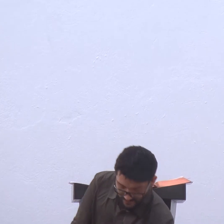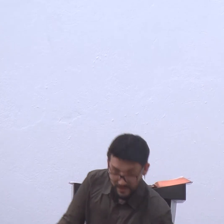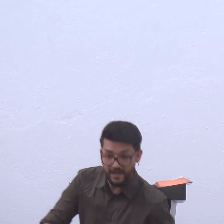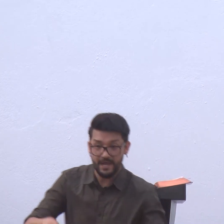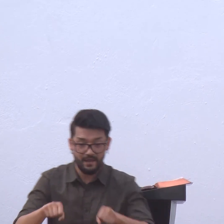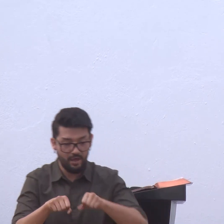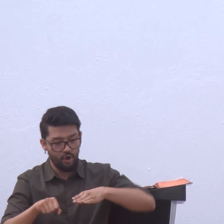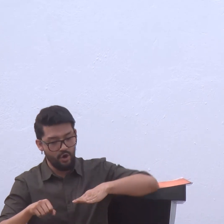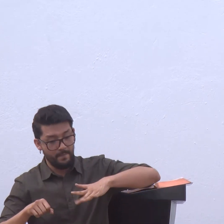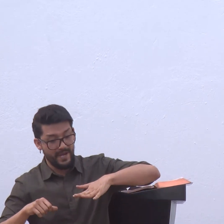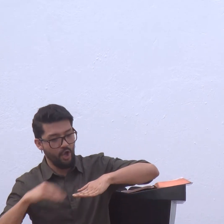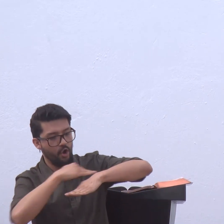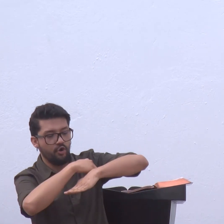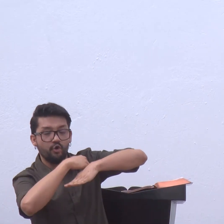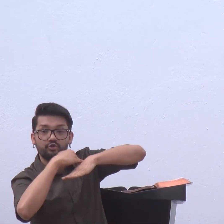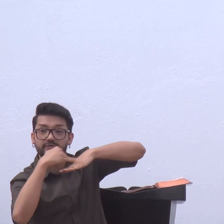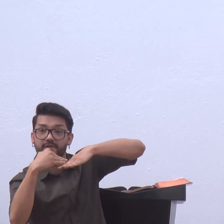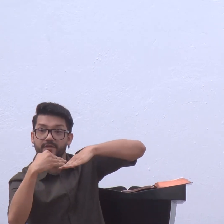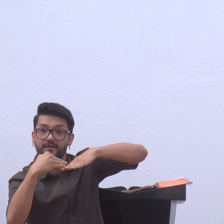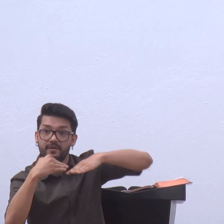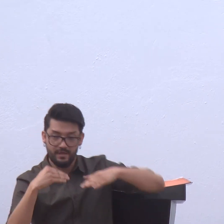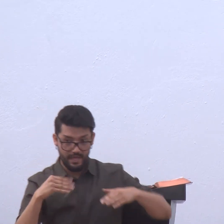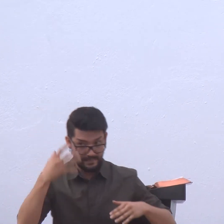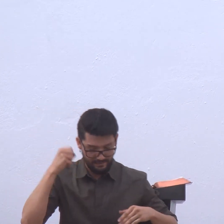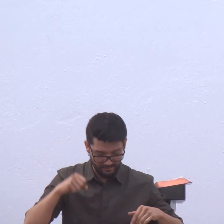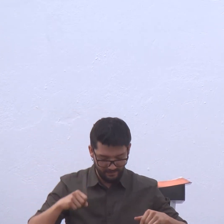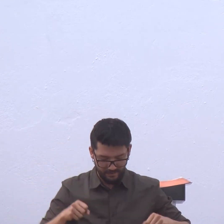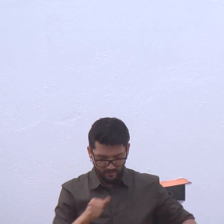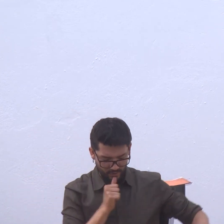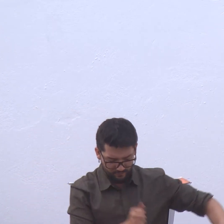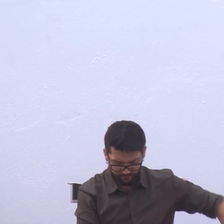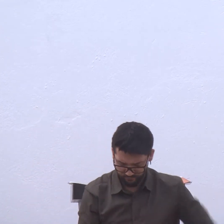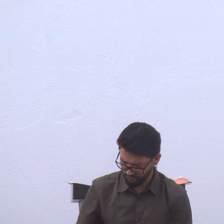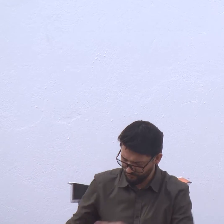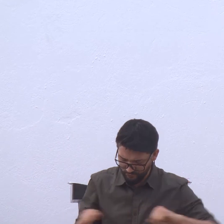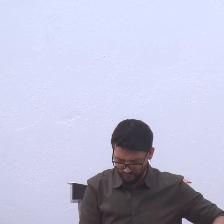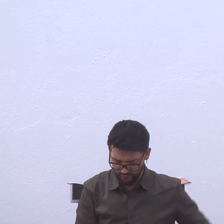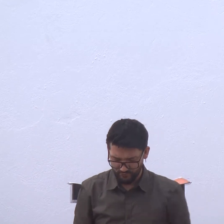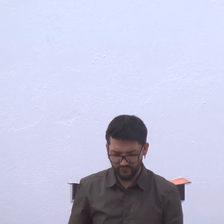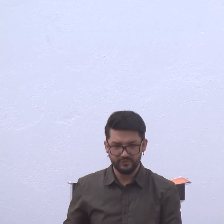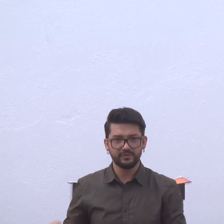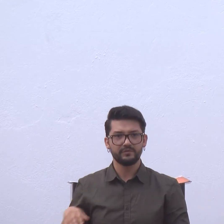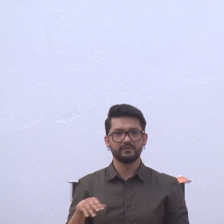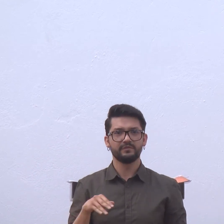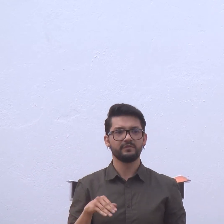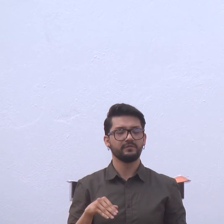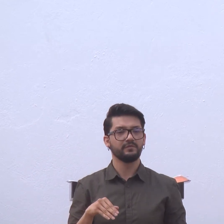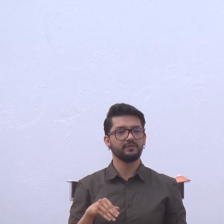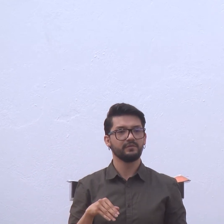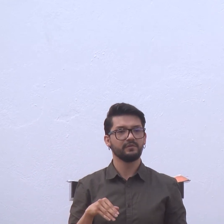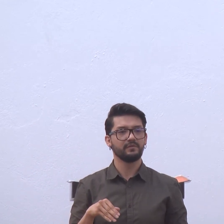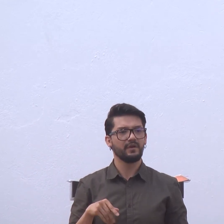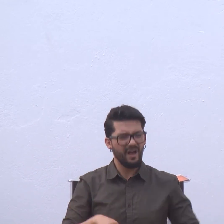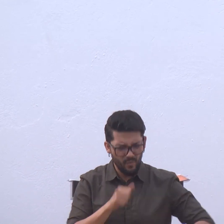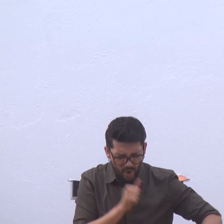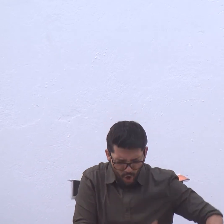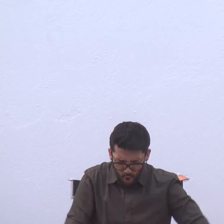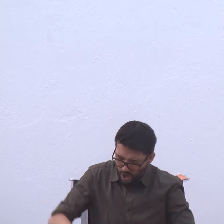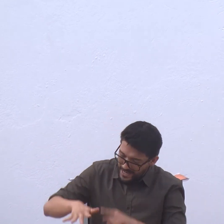¿Hasta dónde llegan las aguas? Hasta los tobillos. Se mete y empieza a caminar y las aguas llegan hacia sus